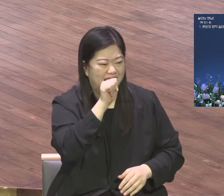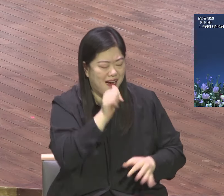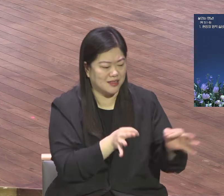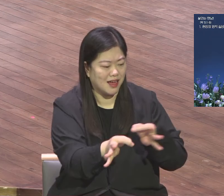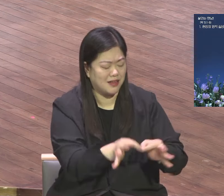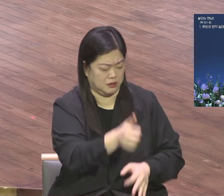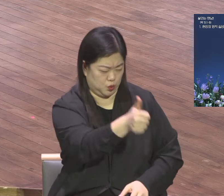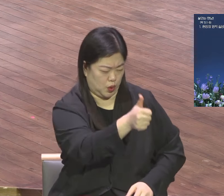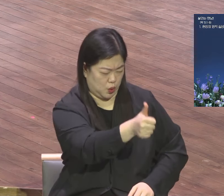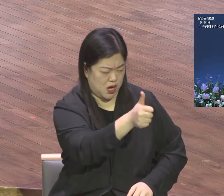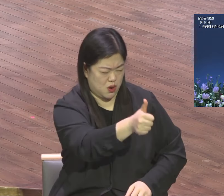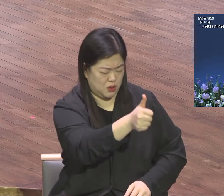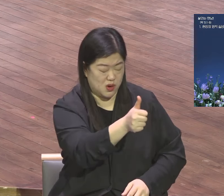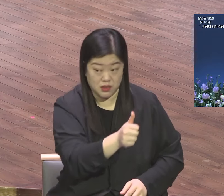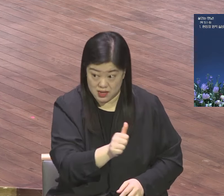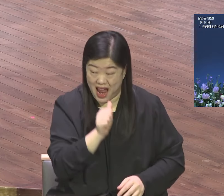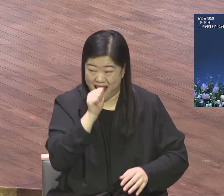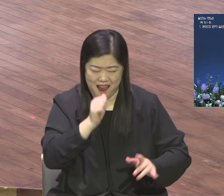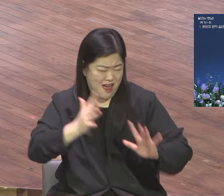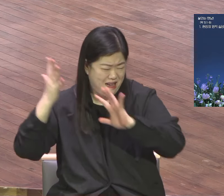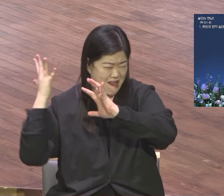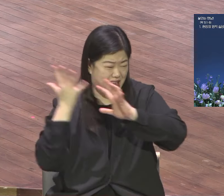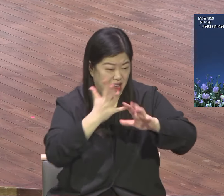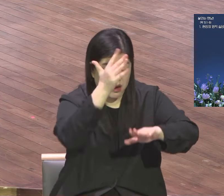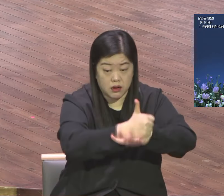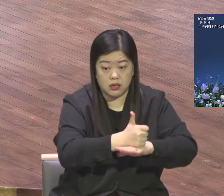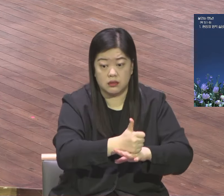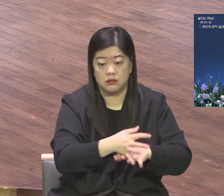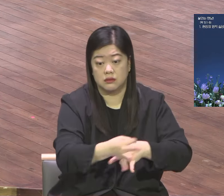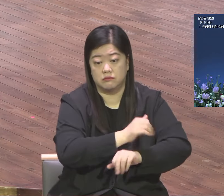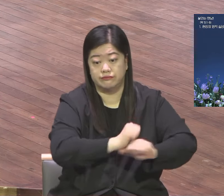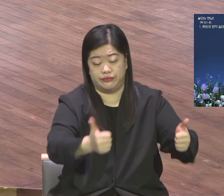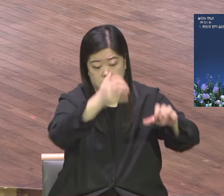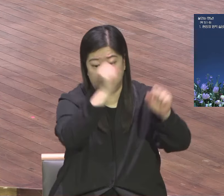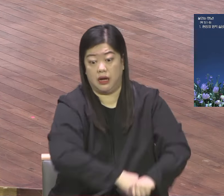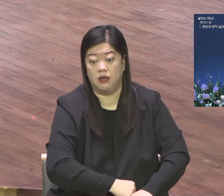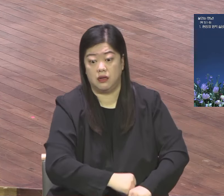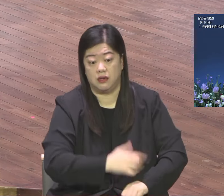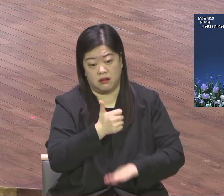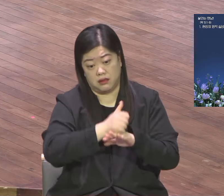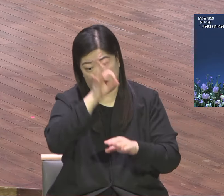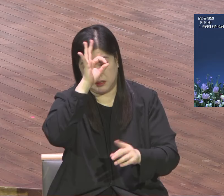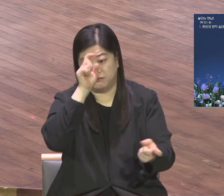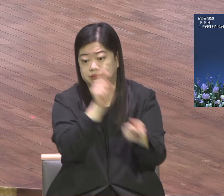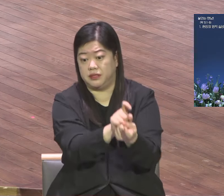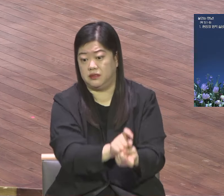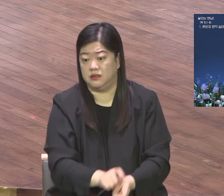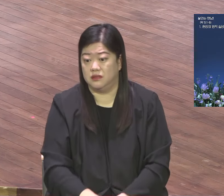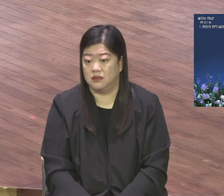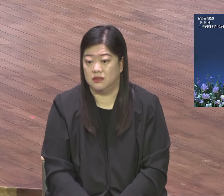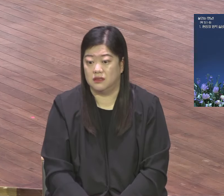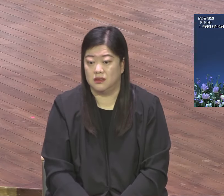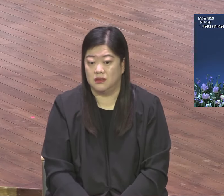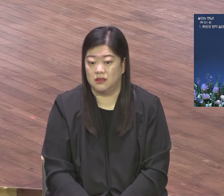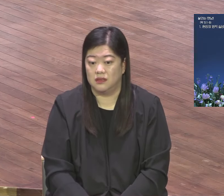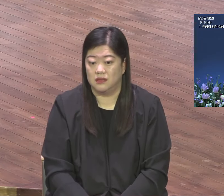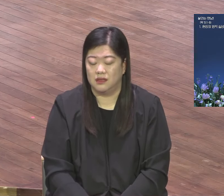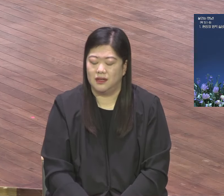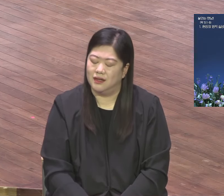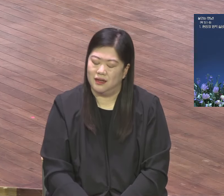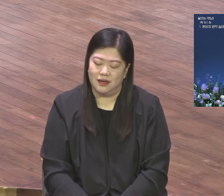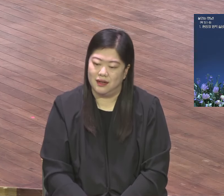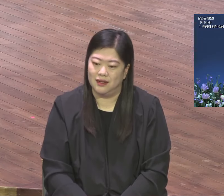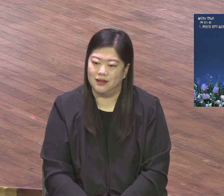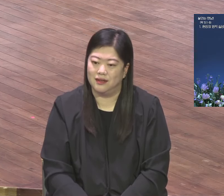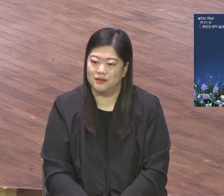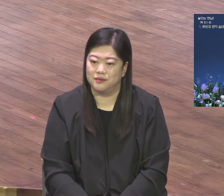우리 교회는 돌아 무속인들이 많아요. 무속 전문 교회가 있는데 여러분 그분들과 만나서 포럼을 해보면 영적 실상